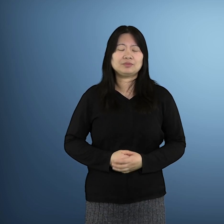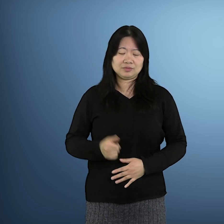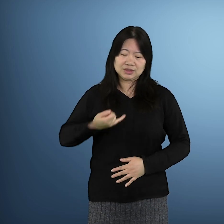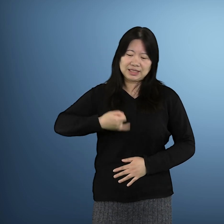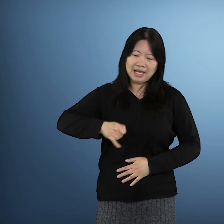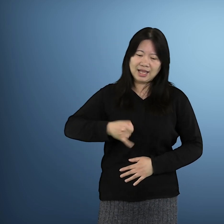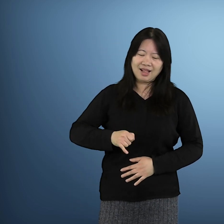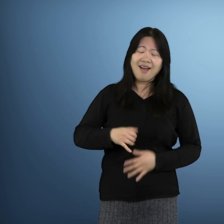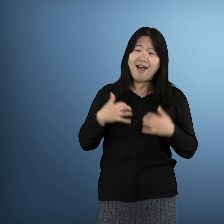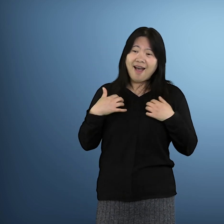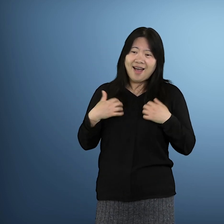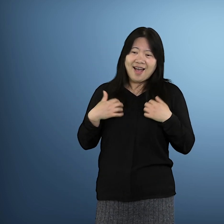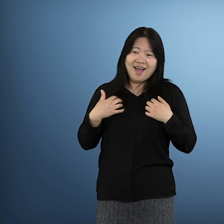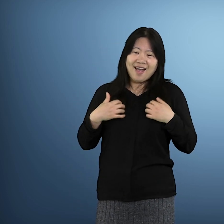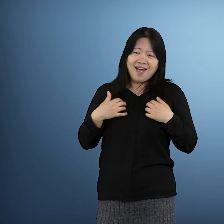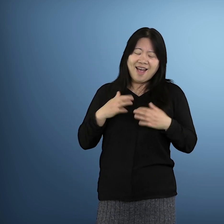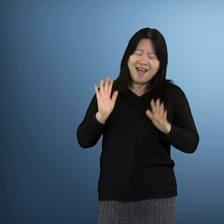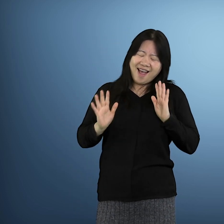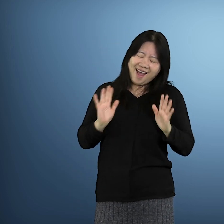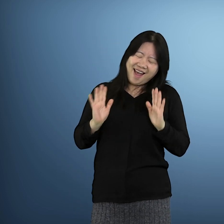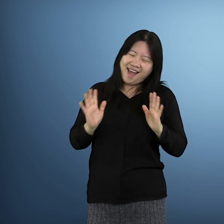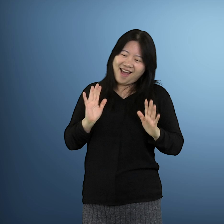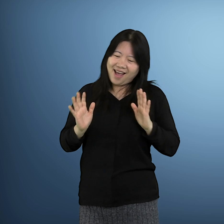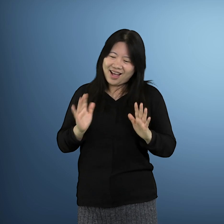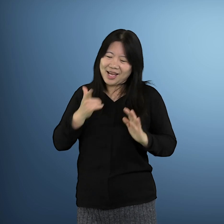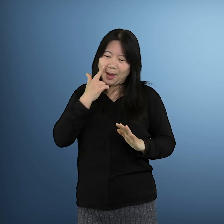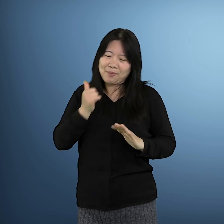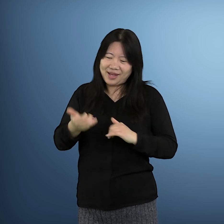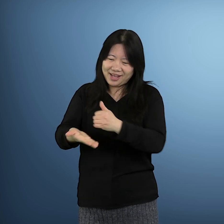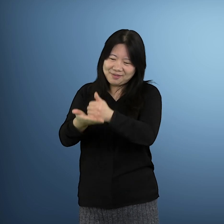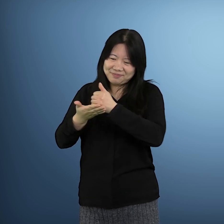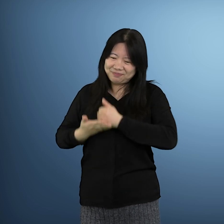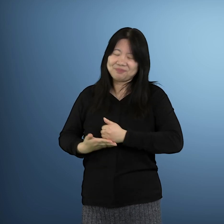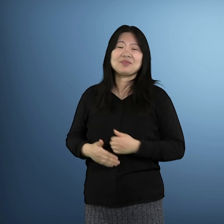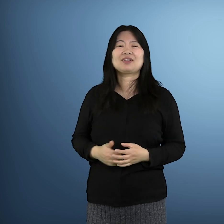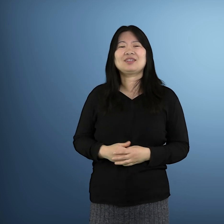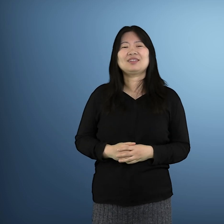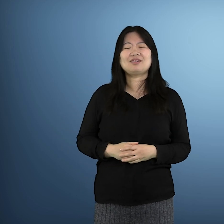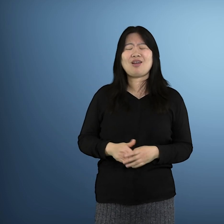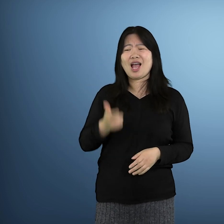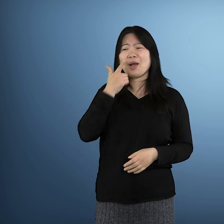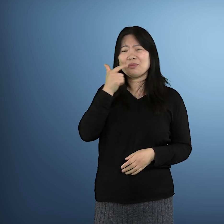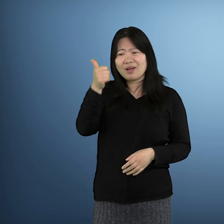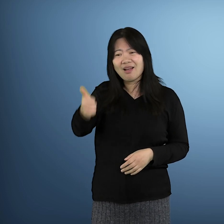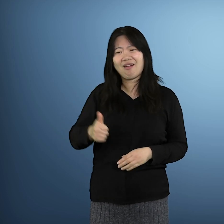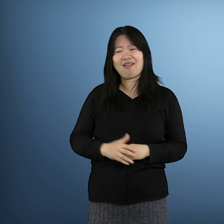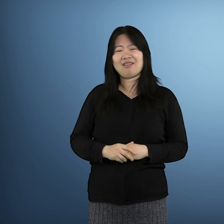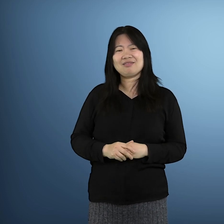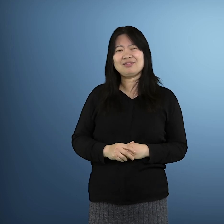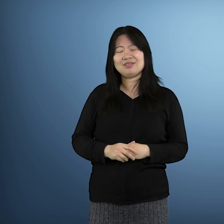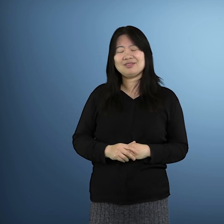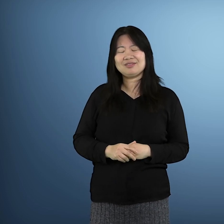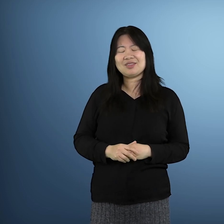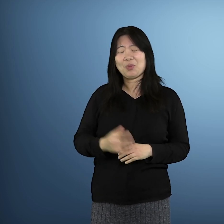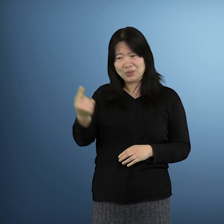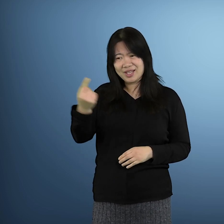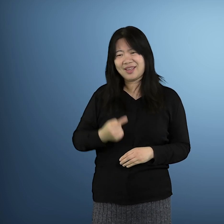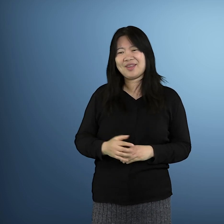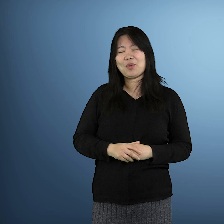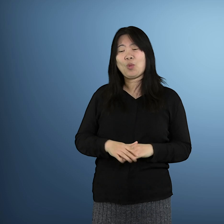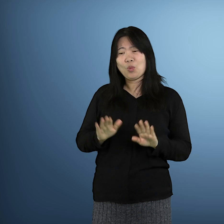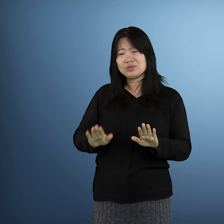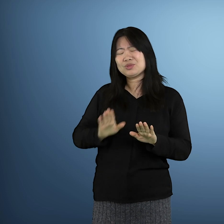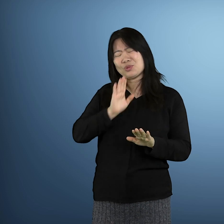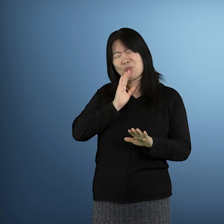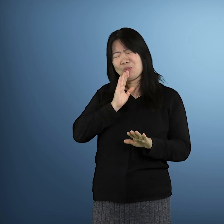딸이 반가운 걸음에 아빠를 맞으러 나갑니다. 아빠, 오세요.